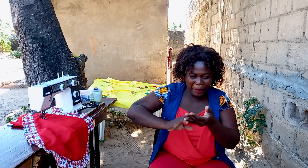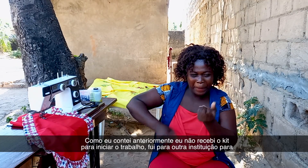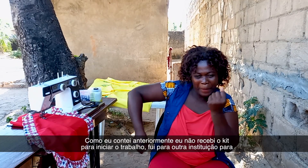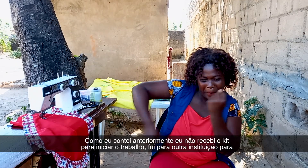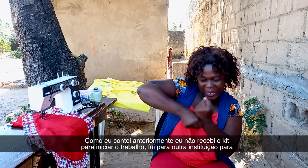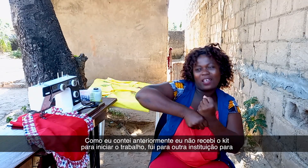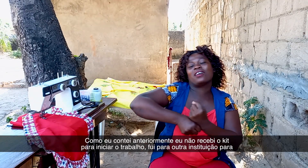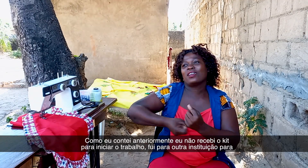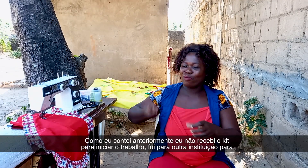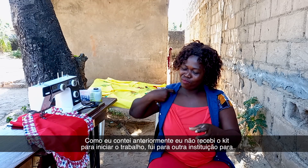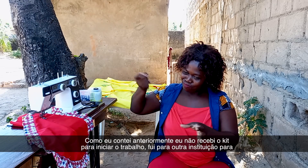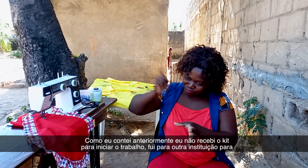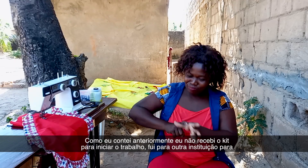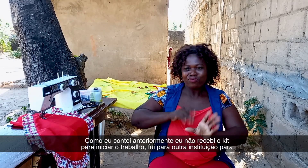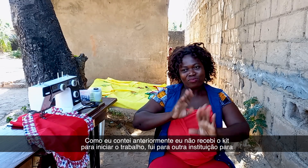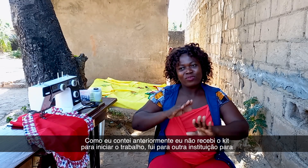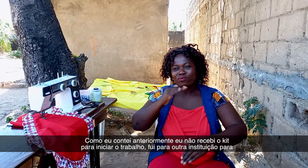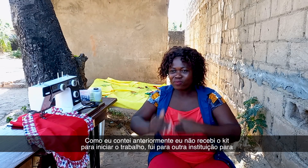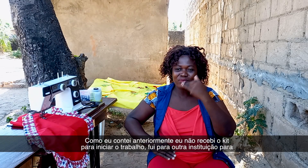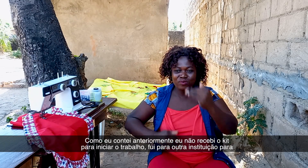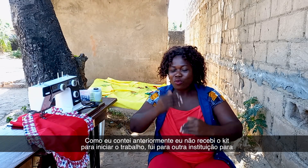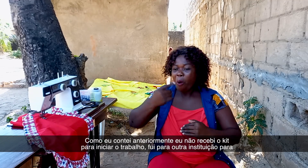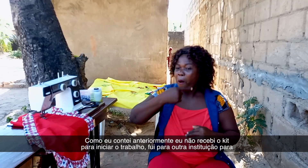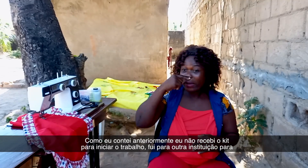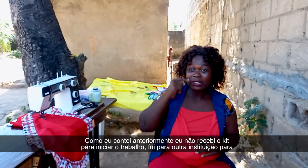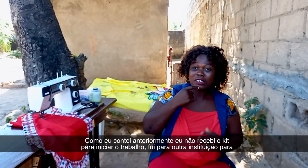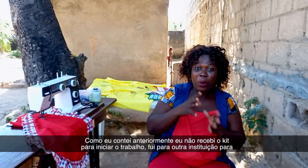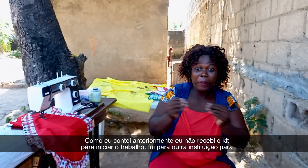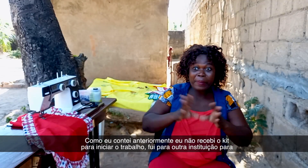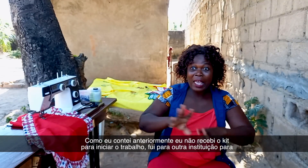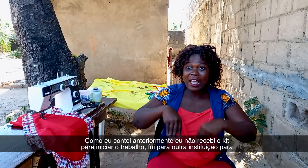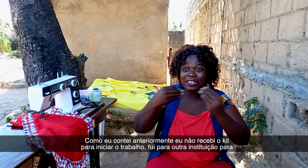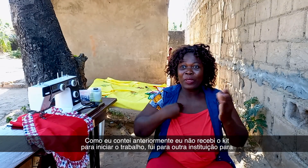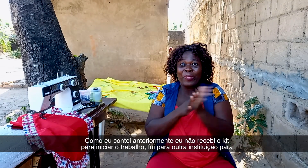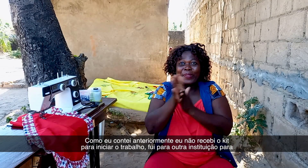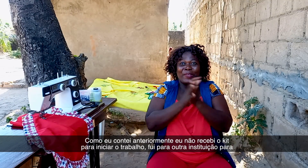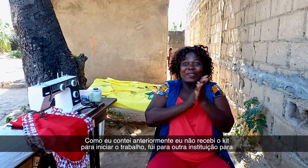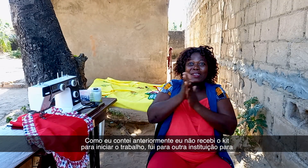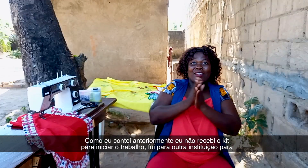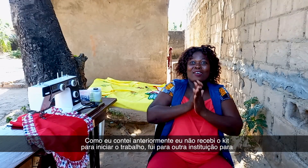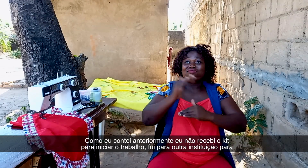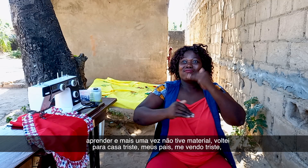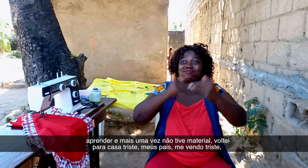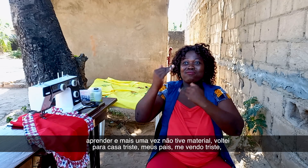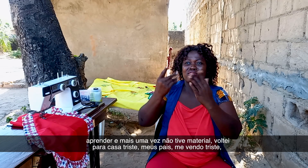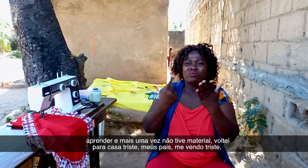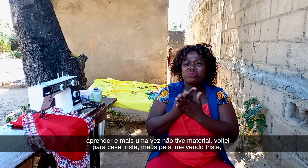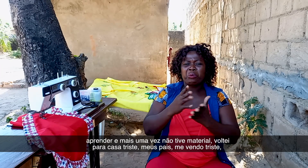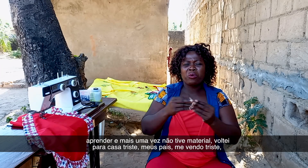Como eu contei anteriormente, eu não recebi um kit para iniciar o trabalho. Fui para outra instituição para aprender e mais